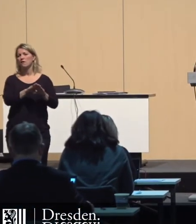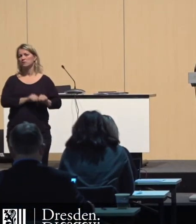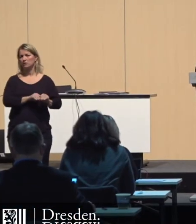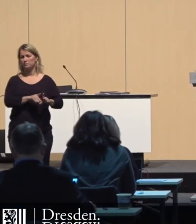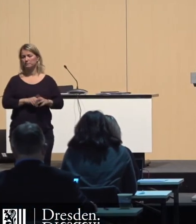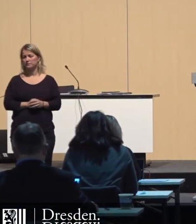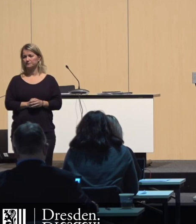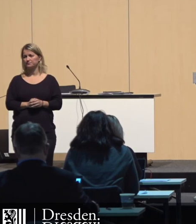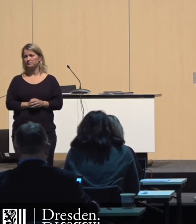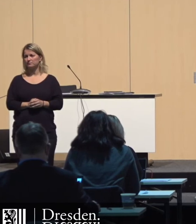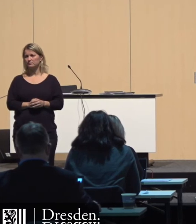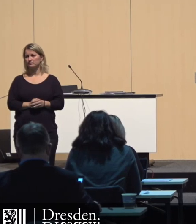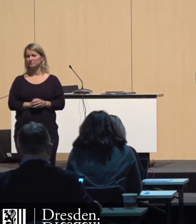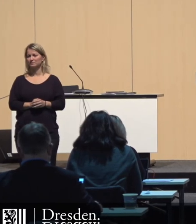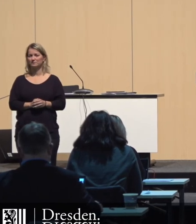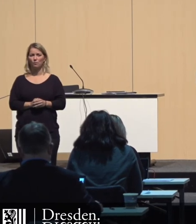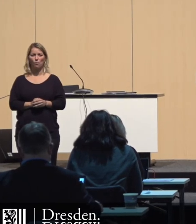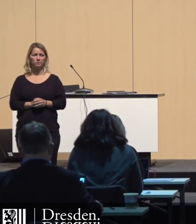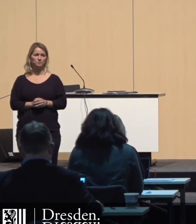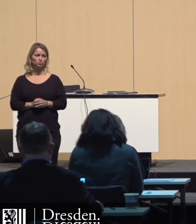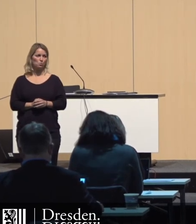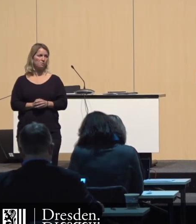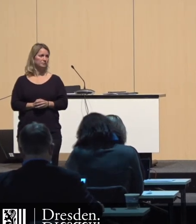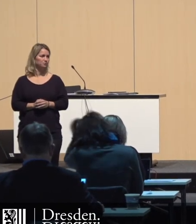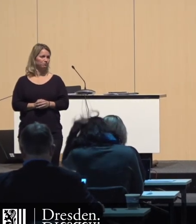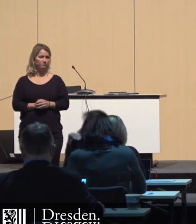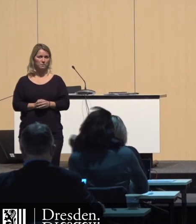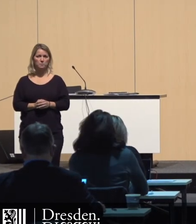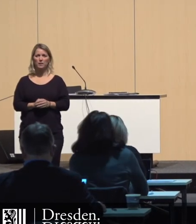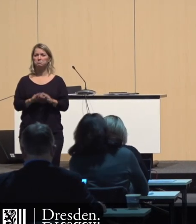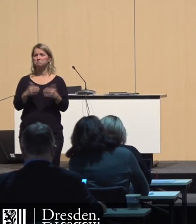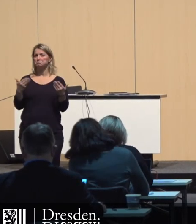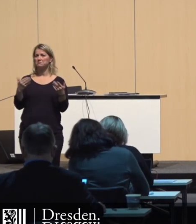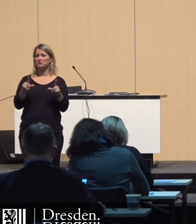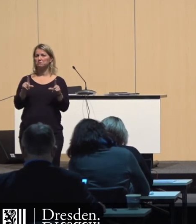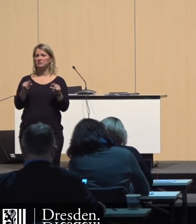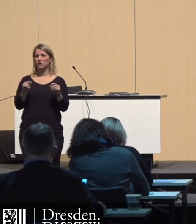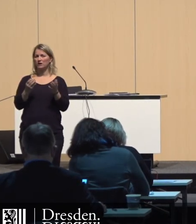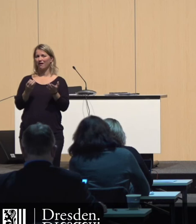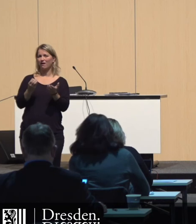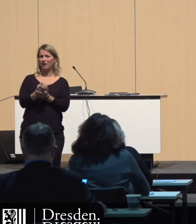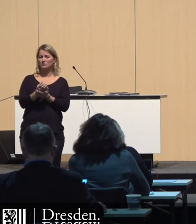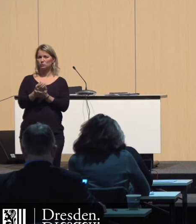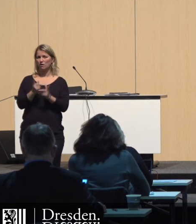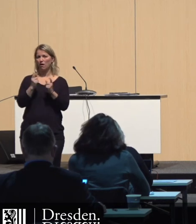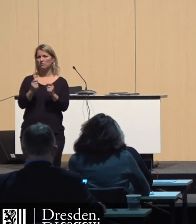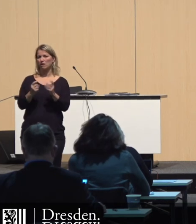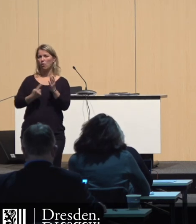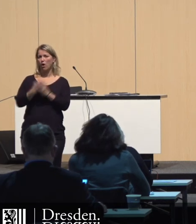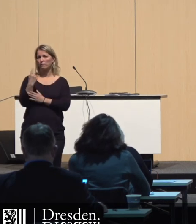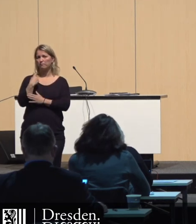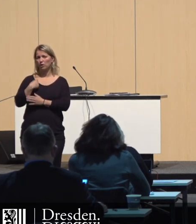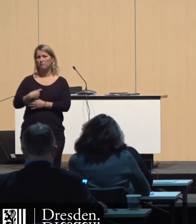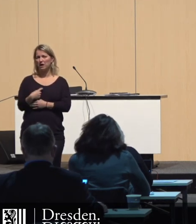aufgenommen. Insoweit dürfte sich damit der Ergänzungsantrag